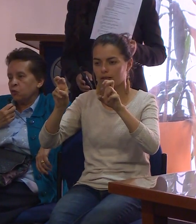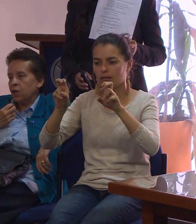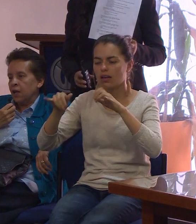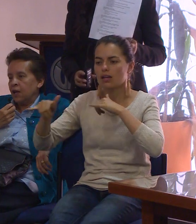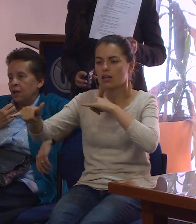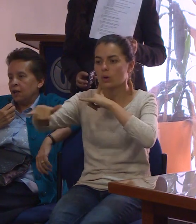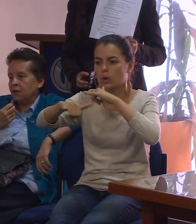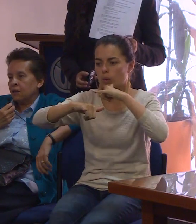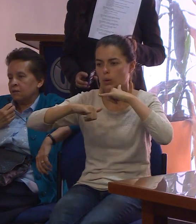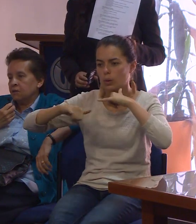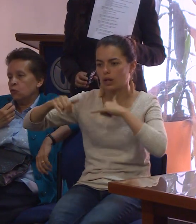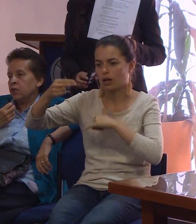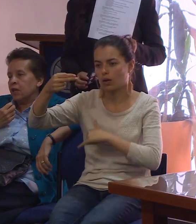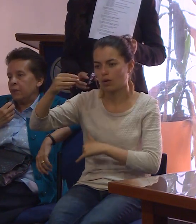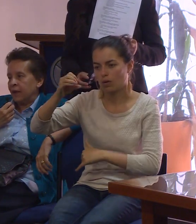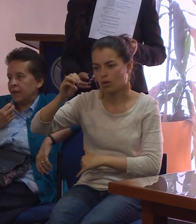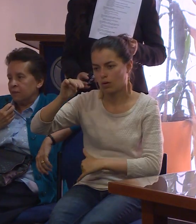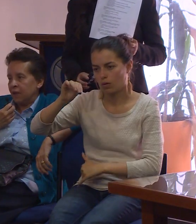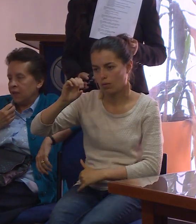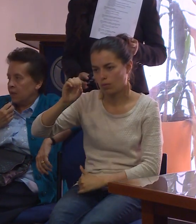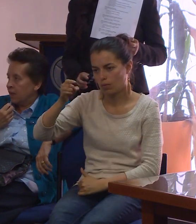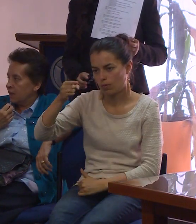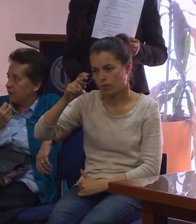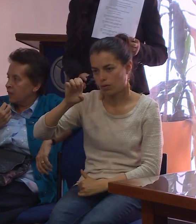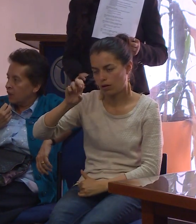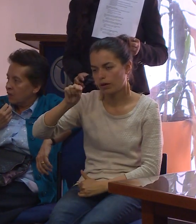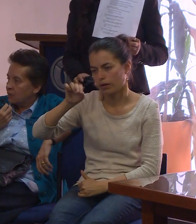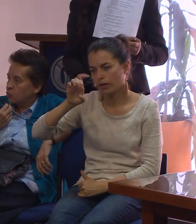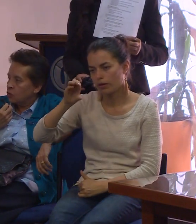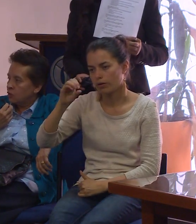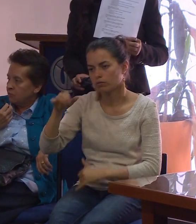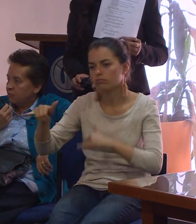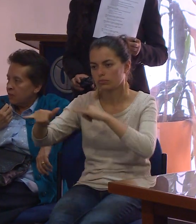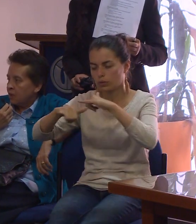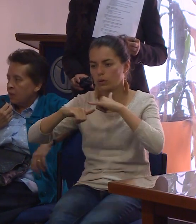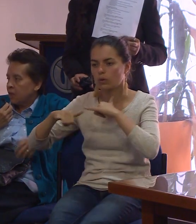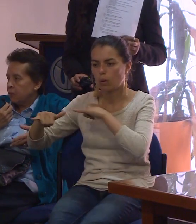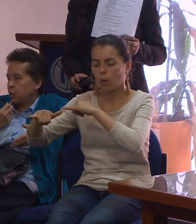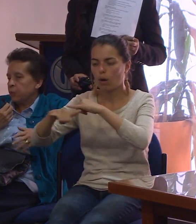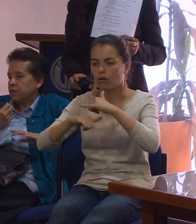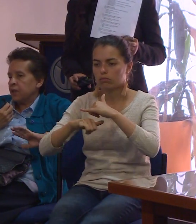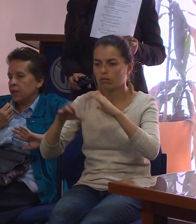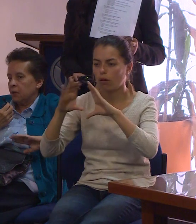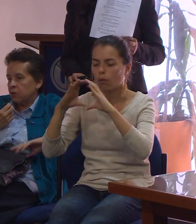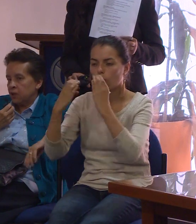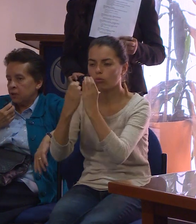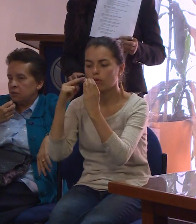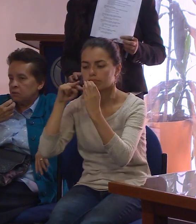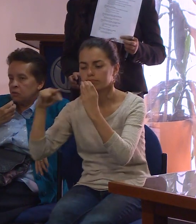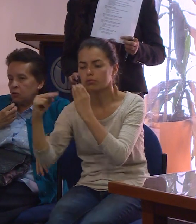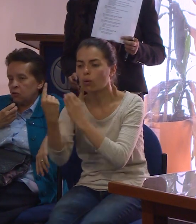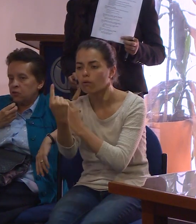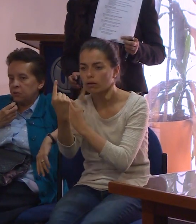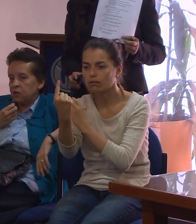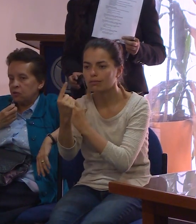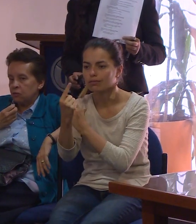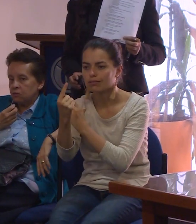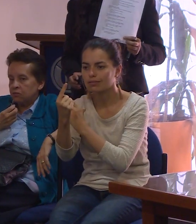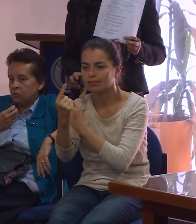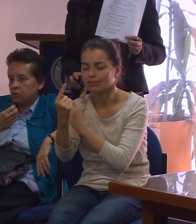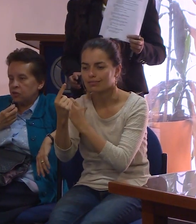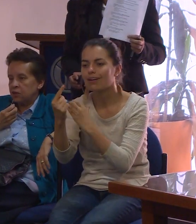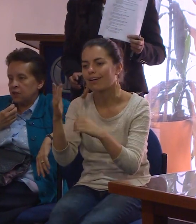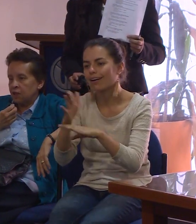homogeneización de una única manera de ver el mundo, que propicia, digamos, el